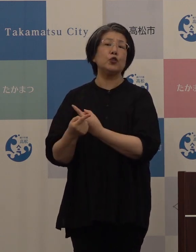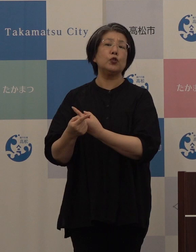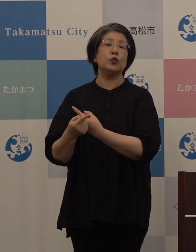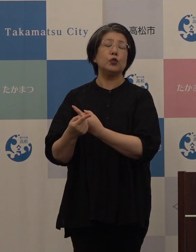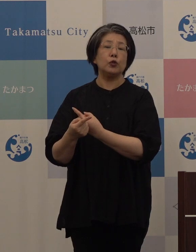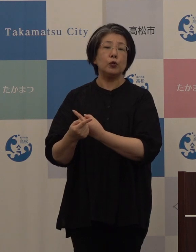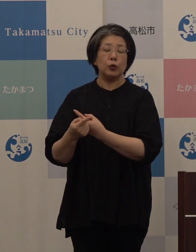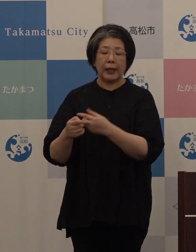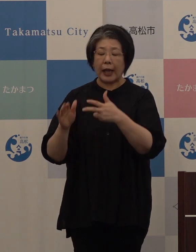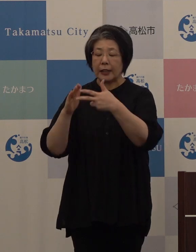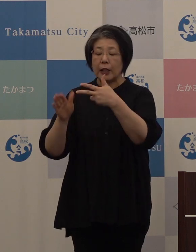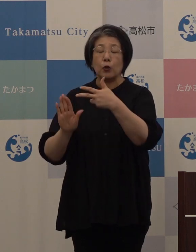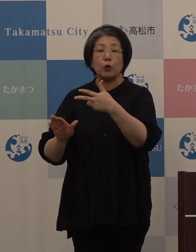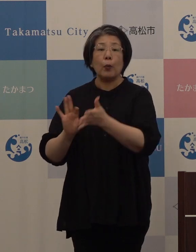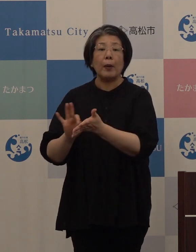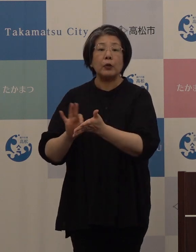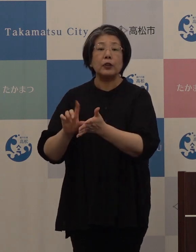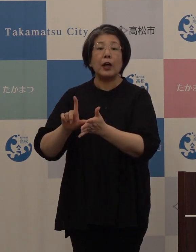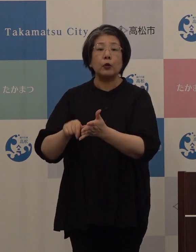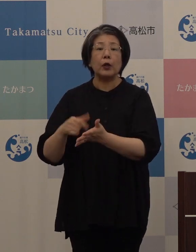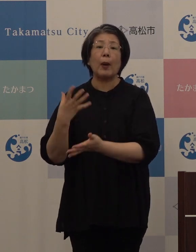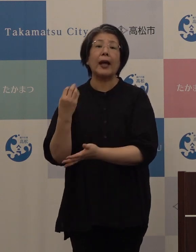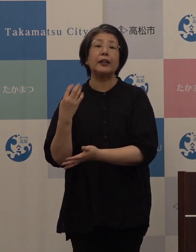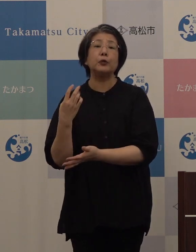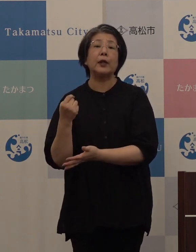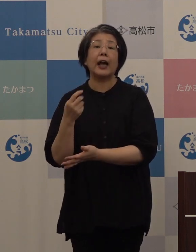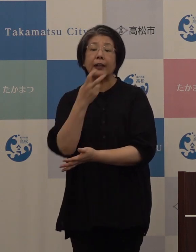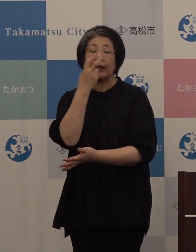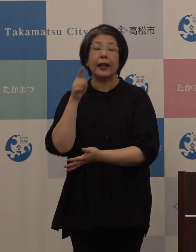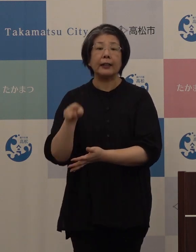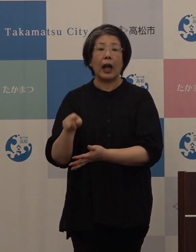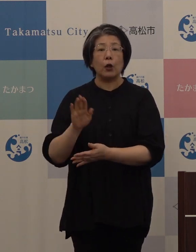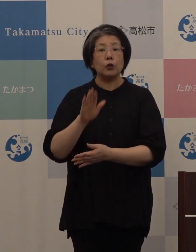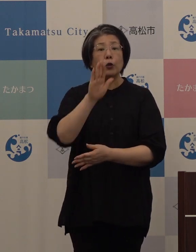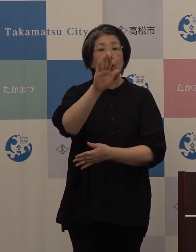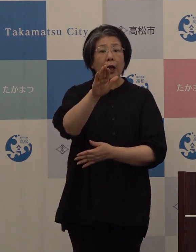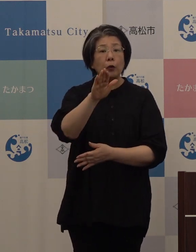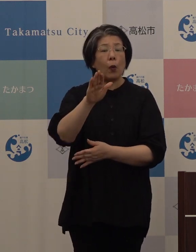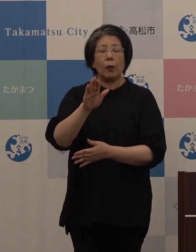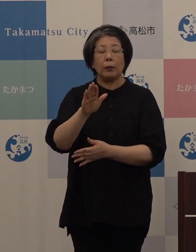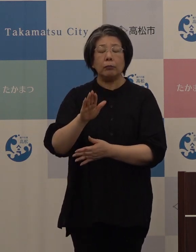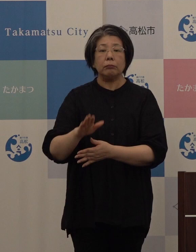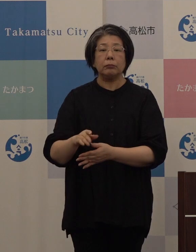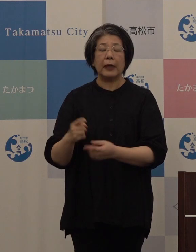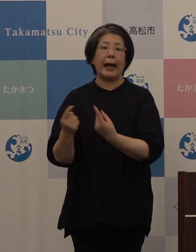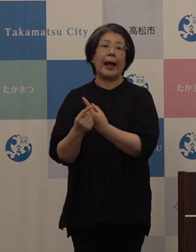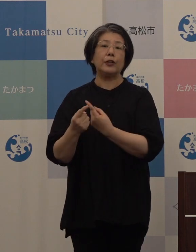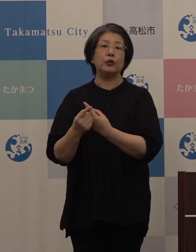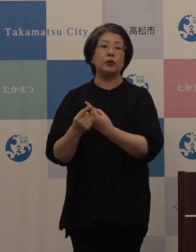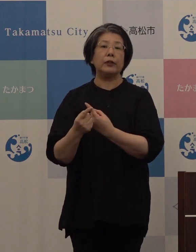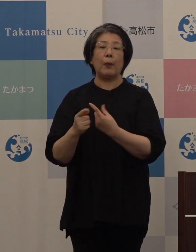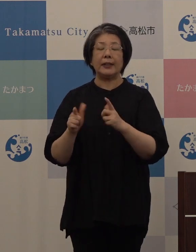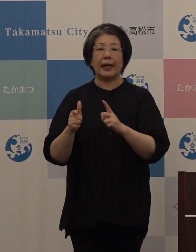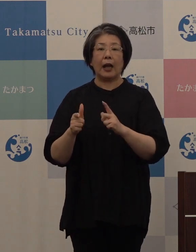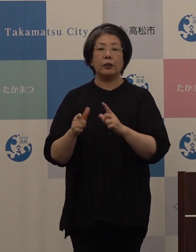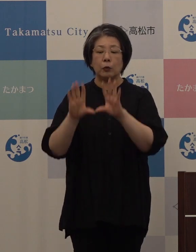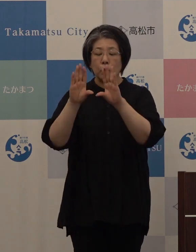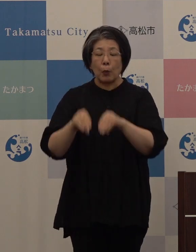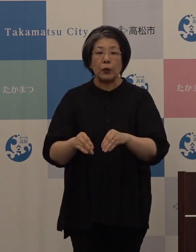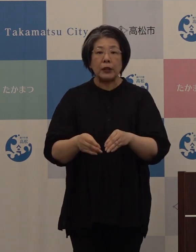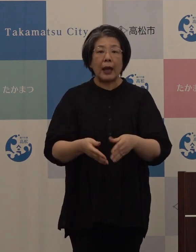かかるかということで出した数字でございますけれども、その後の検討において全面的な建て替えをしていって、民間